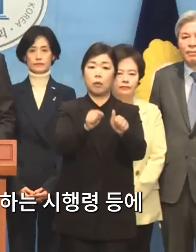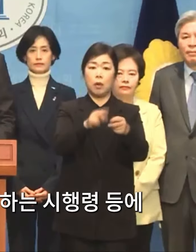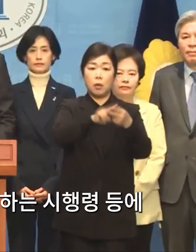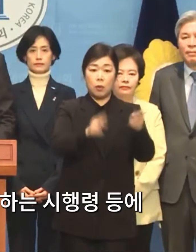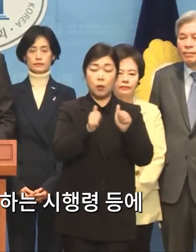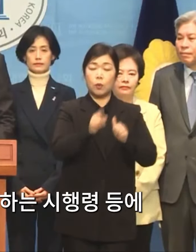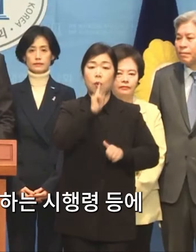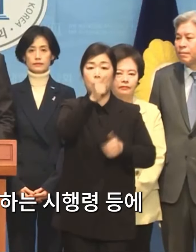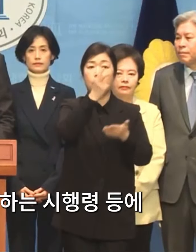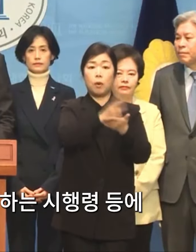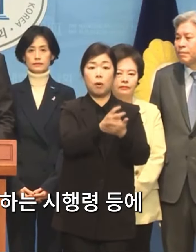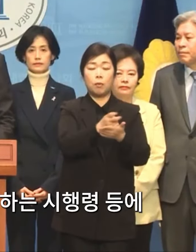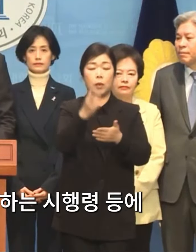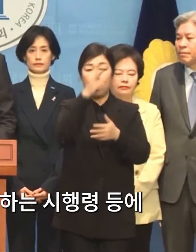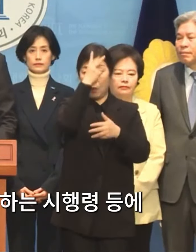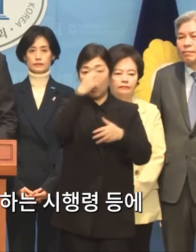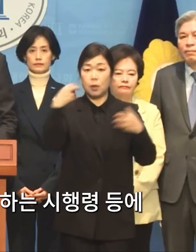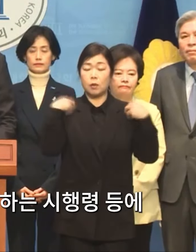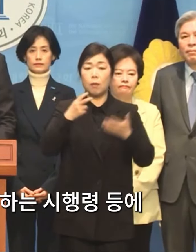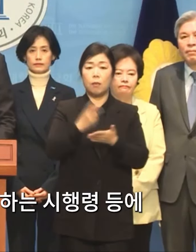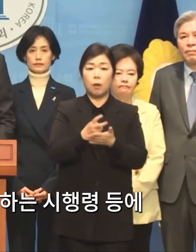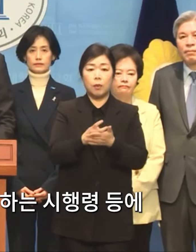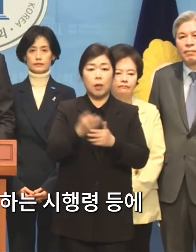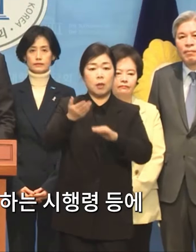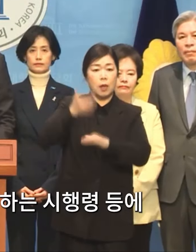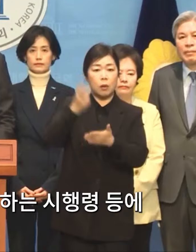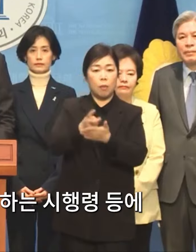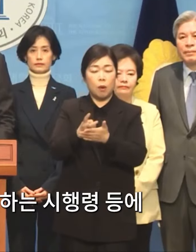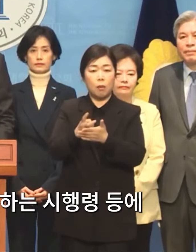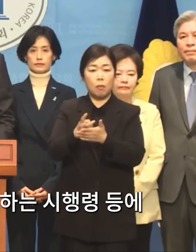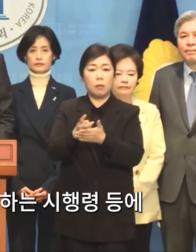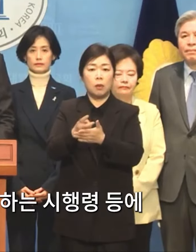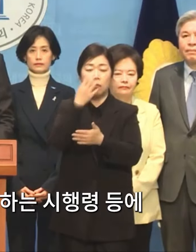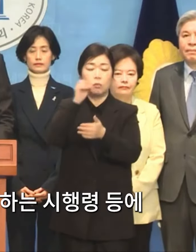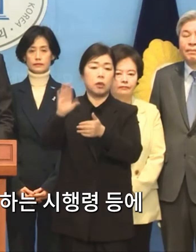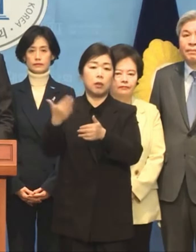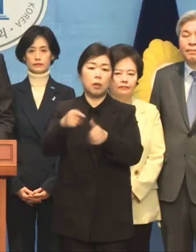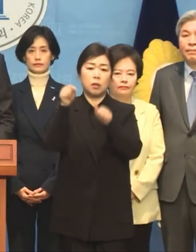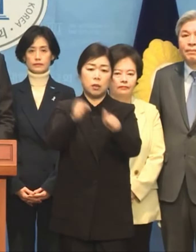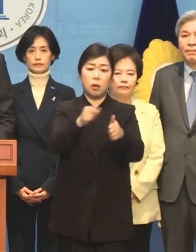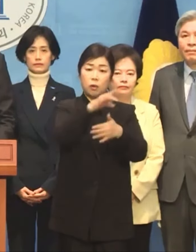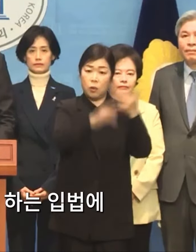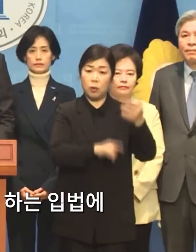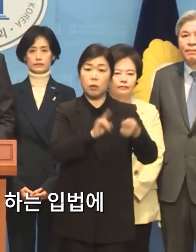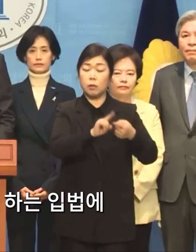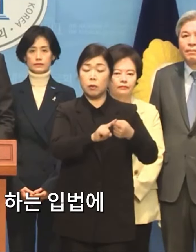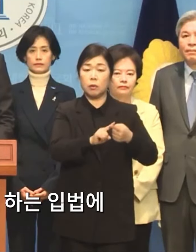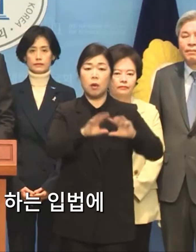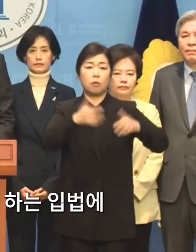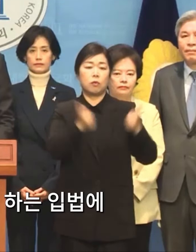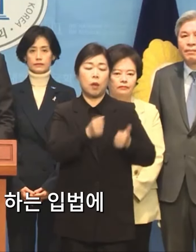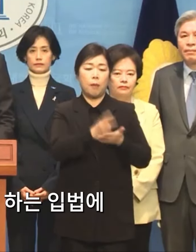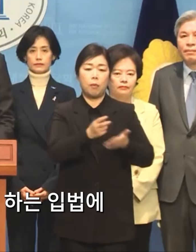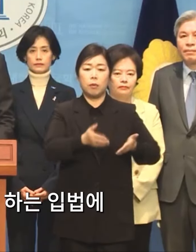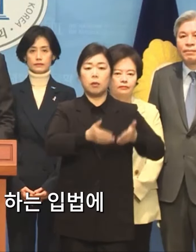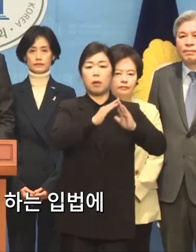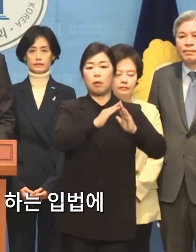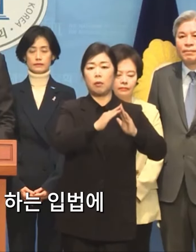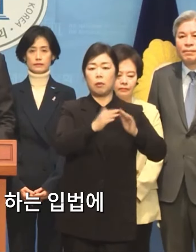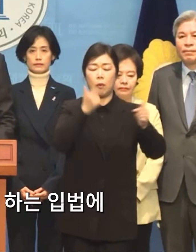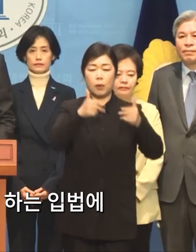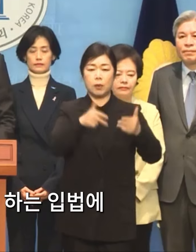형사소송법 검찰청법 등 상위법을 무력화하는 시행령 등에 대해서는 국회의 입법의 우의를